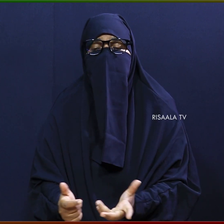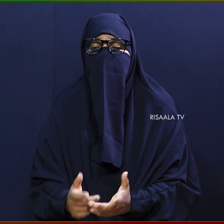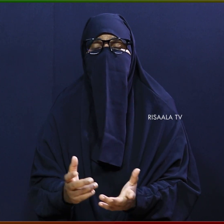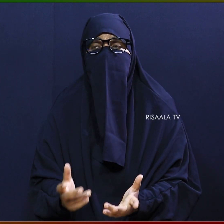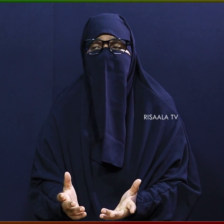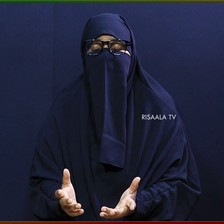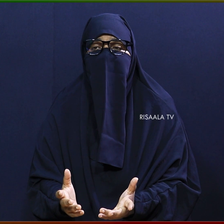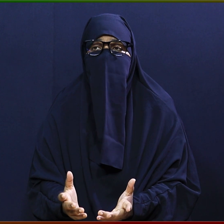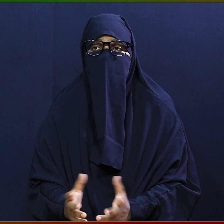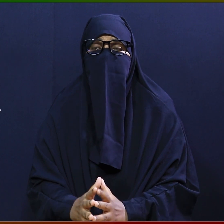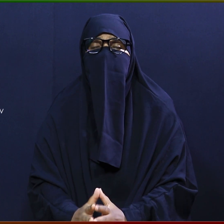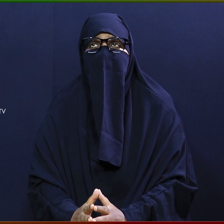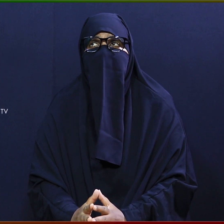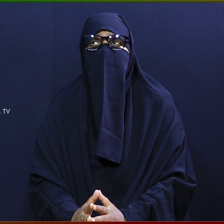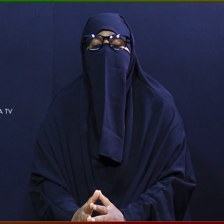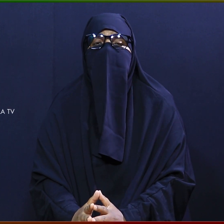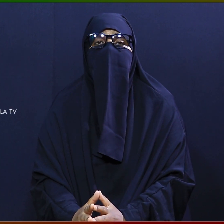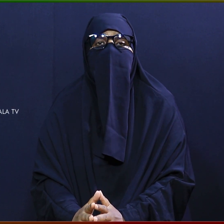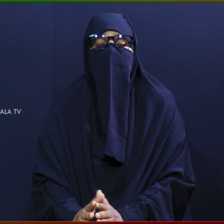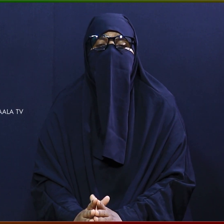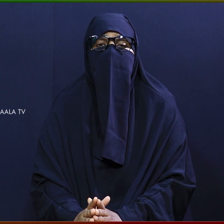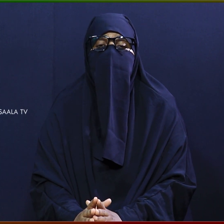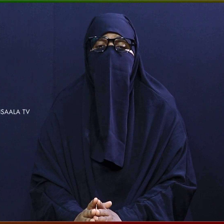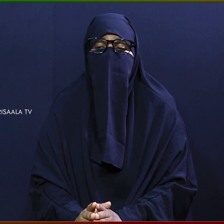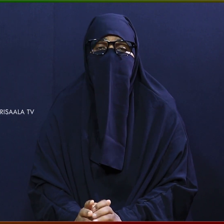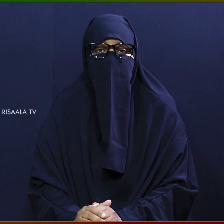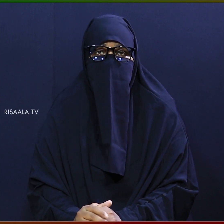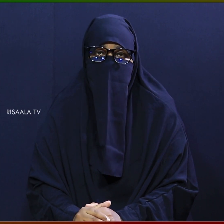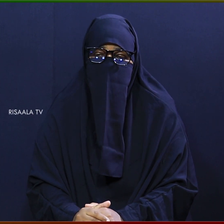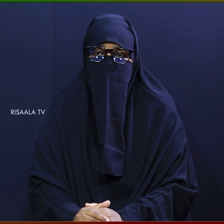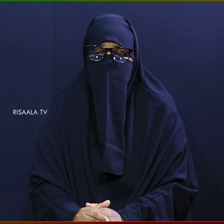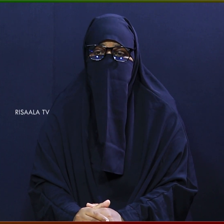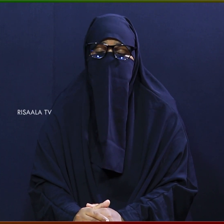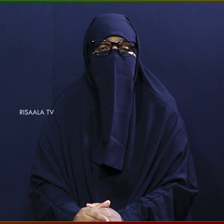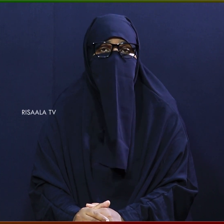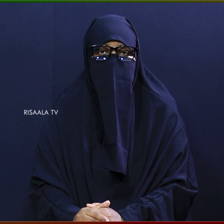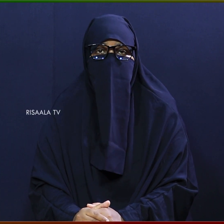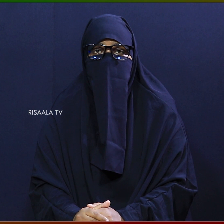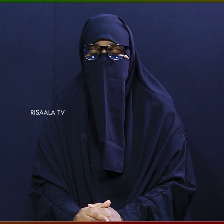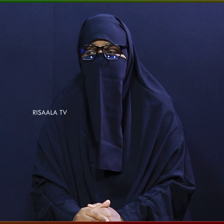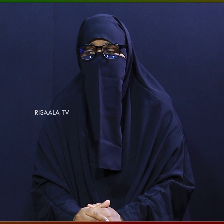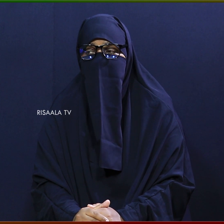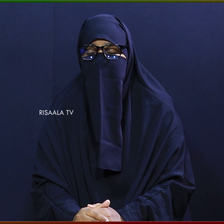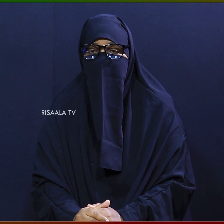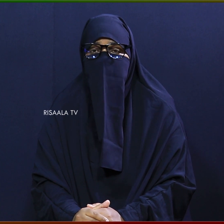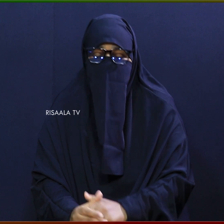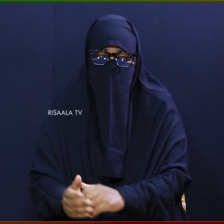carafiyaan iyo mi fahmaysa marka teedi kale dhibaatada ugu weyn ee kiimikada leedahay waxaa ka mid a qofka kalsoonida ka dhumaysa ana hadda